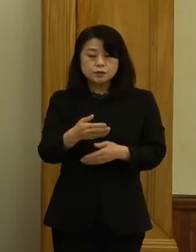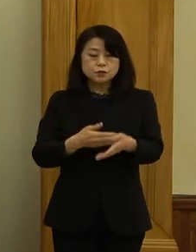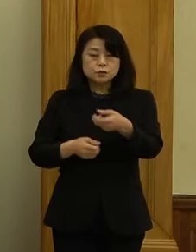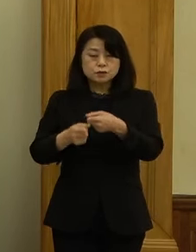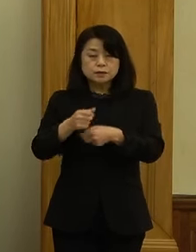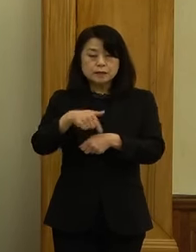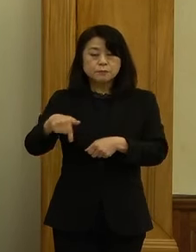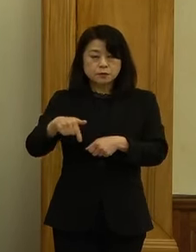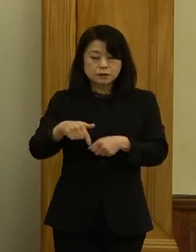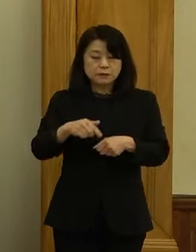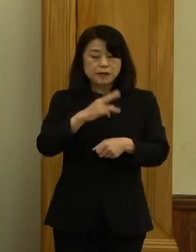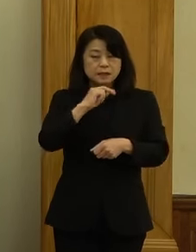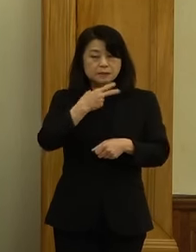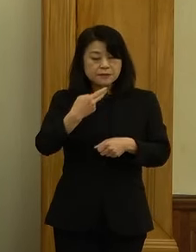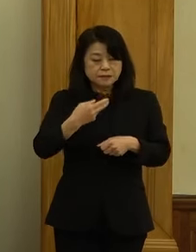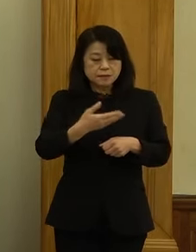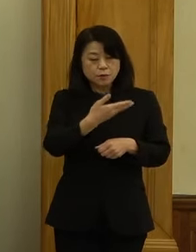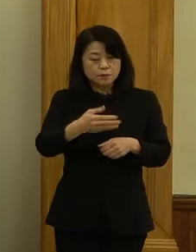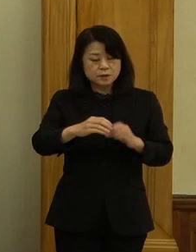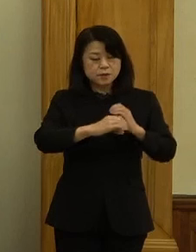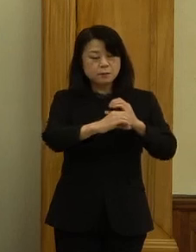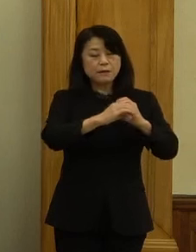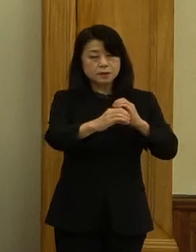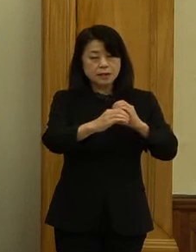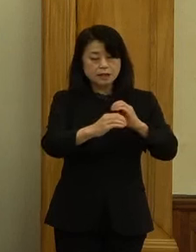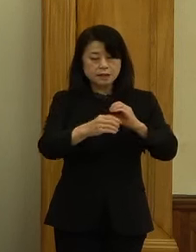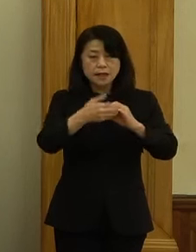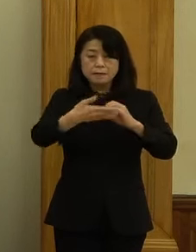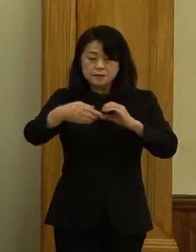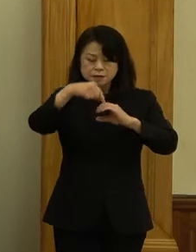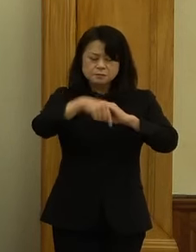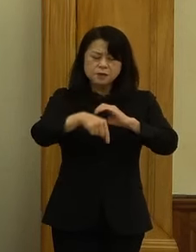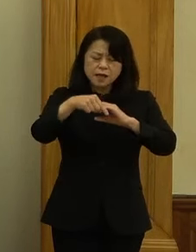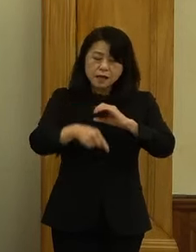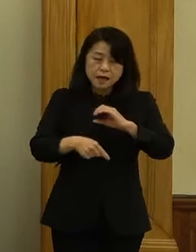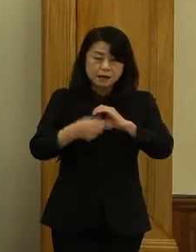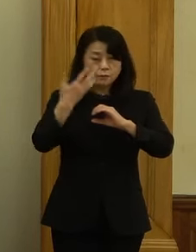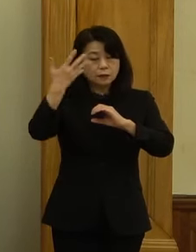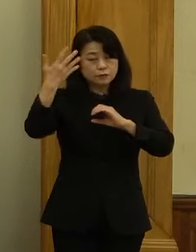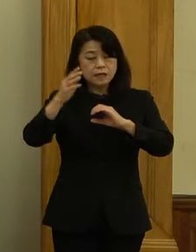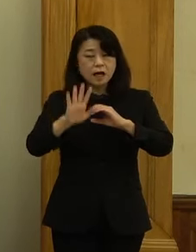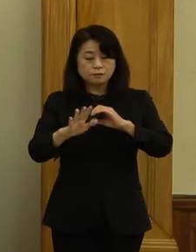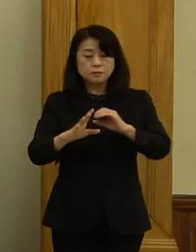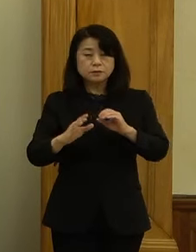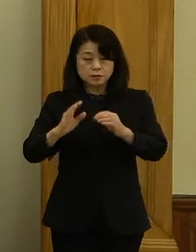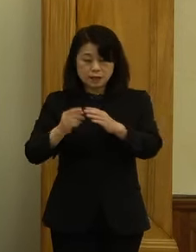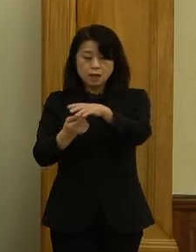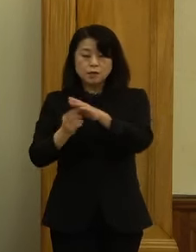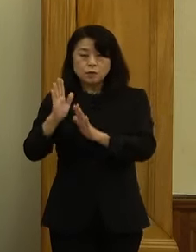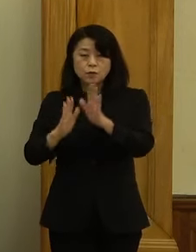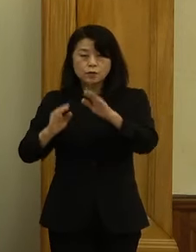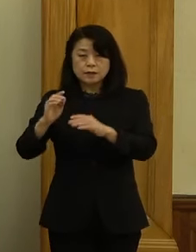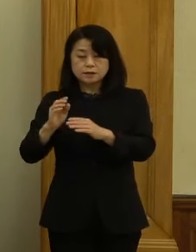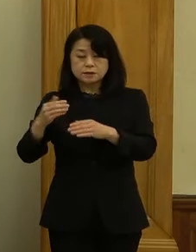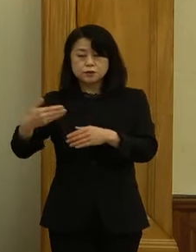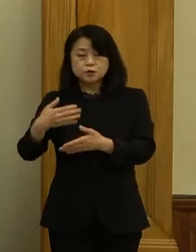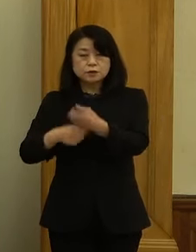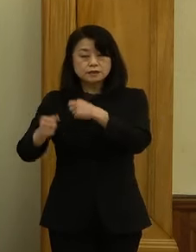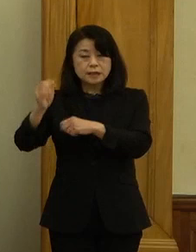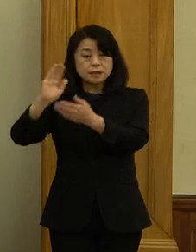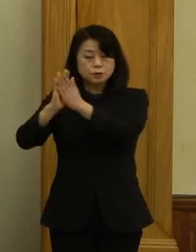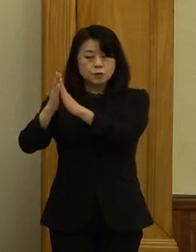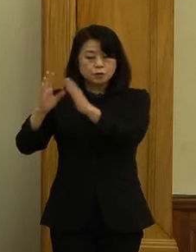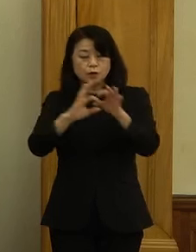日のパイプラインで漏水の可能性があることからえ農林水産省と連携して被災